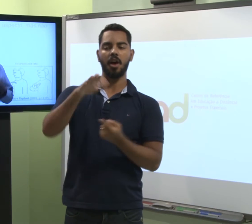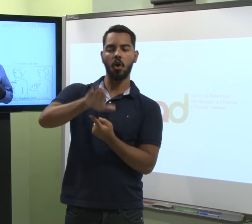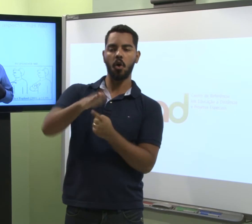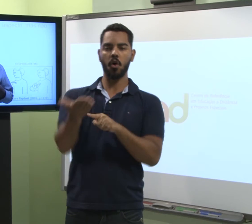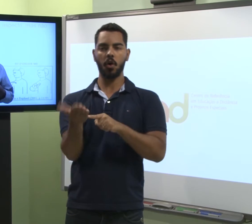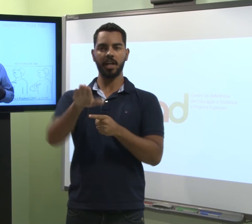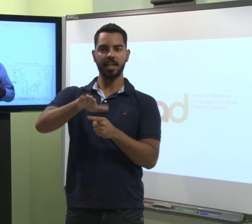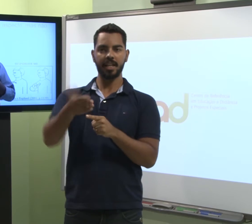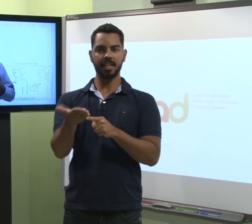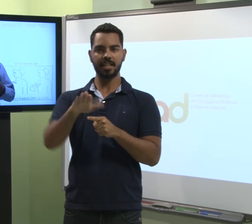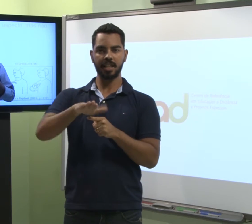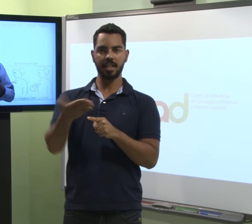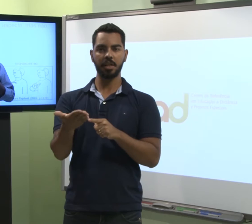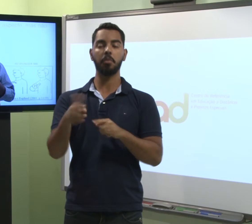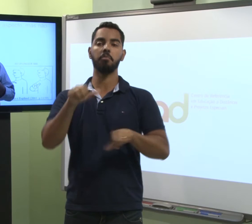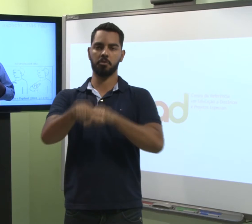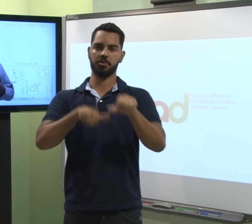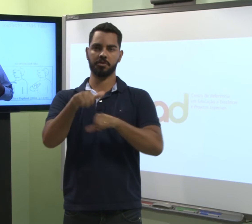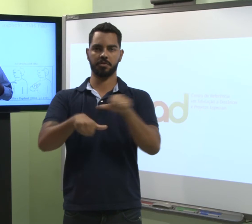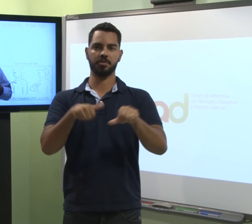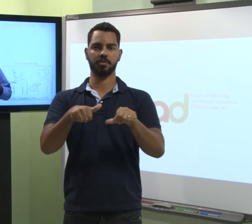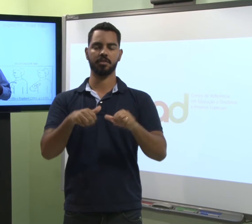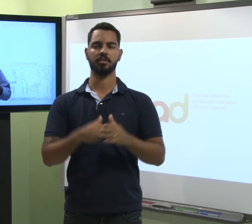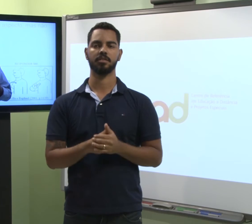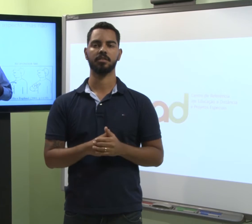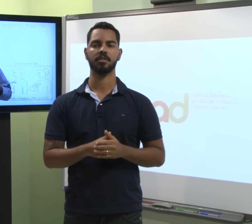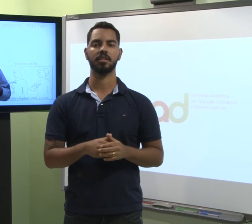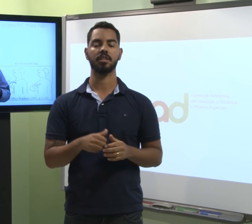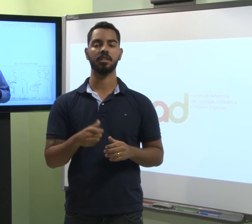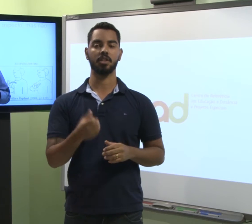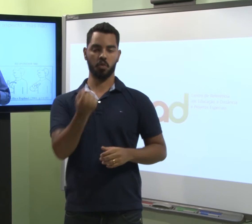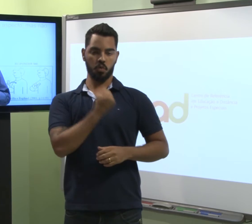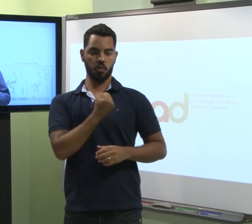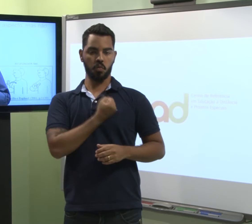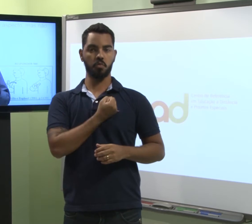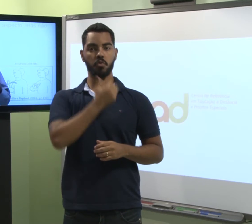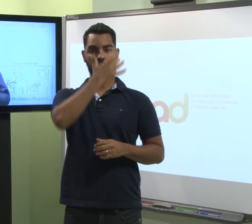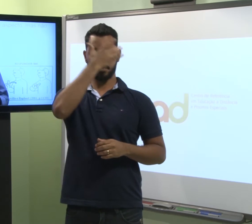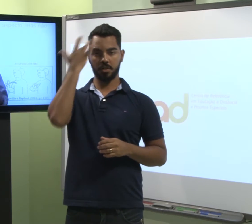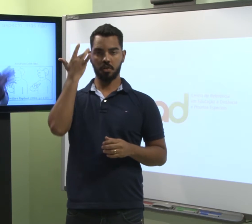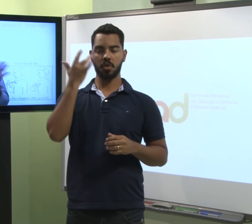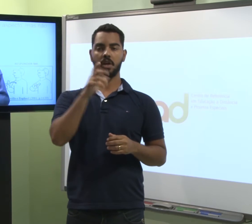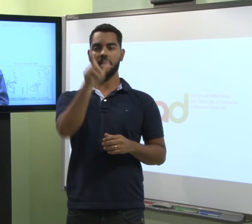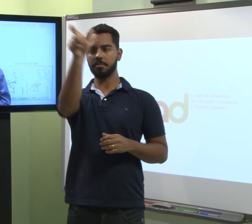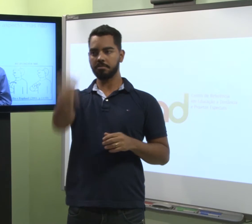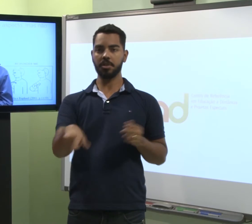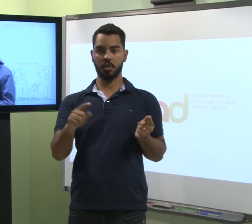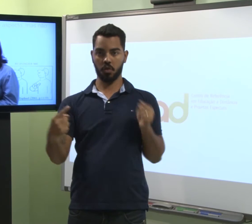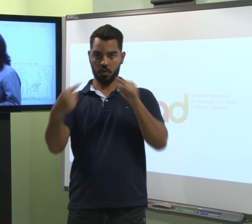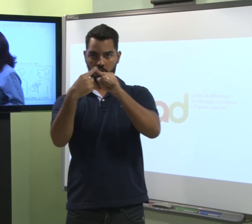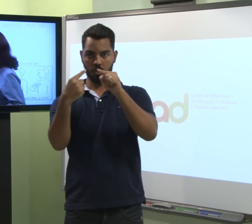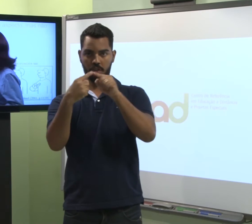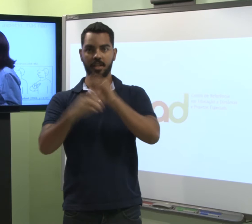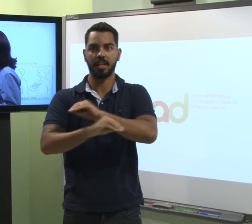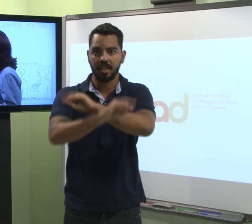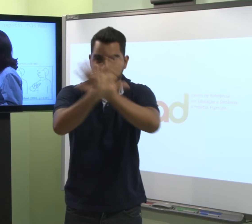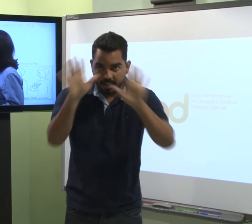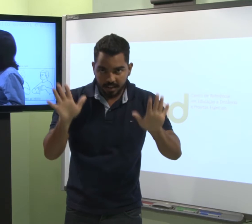representando a concordância de número, pessoa. Ficou claro até aqui? Então vamos dando sequência.